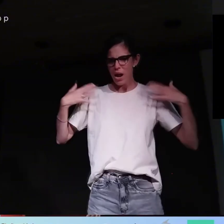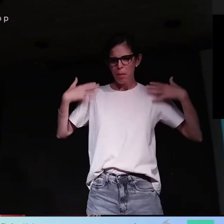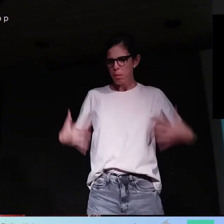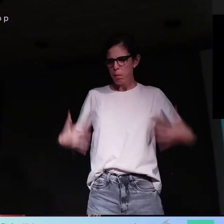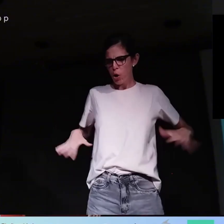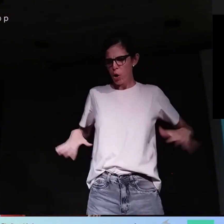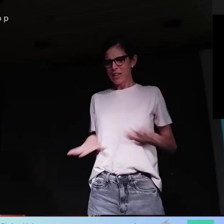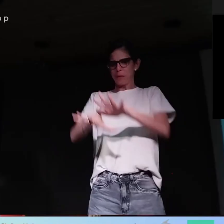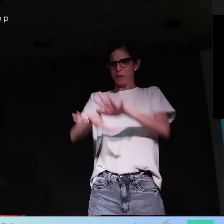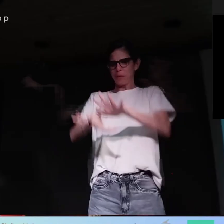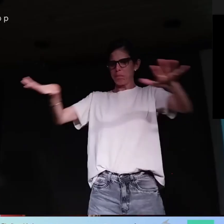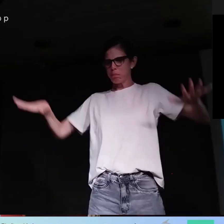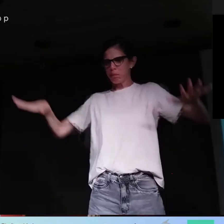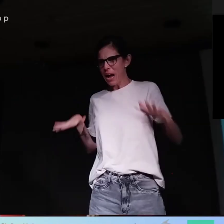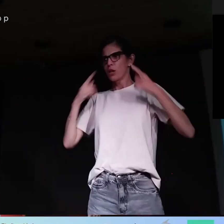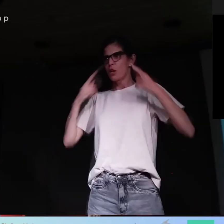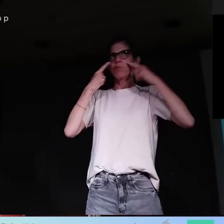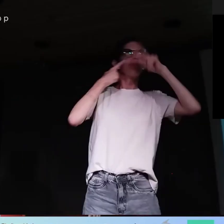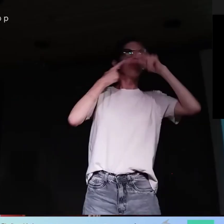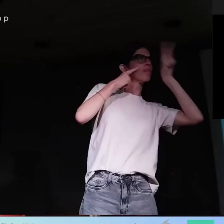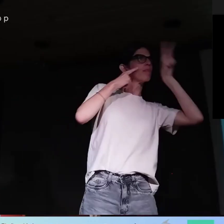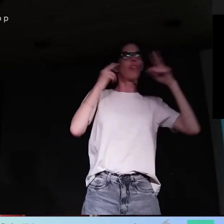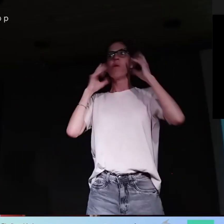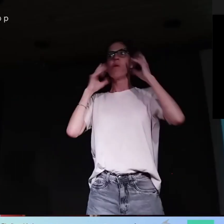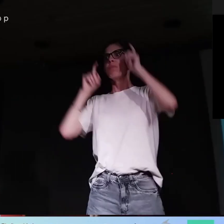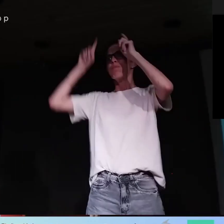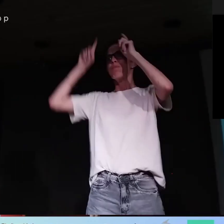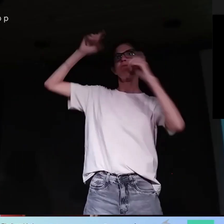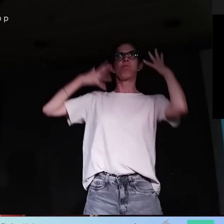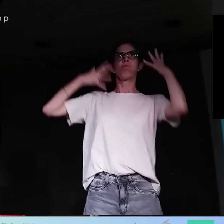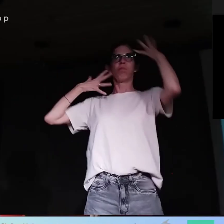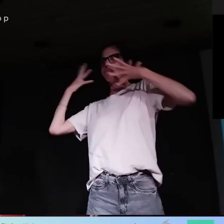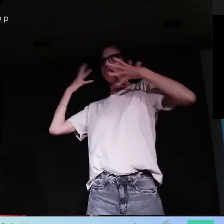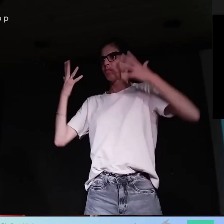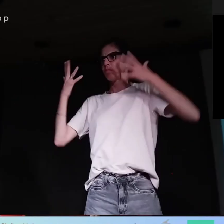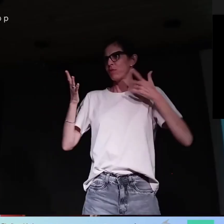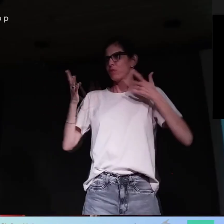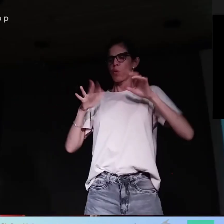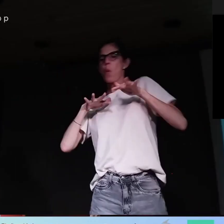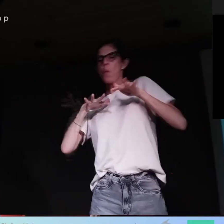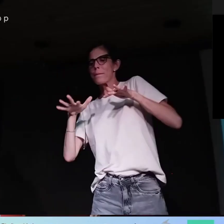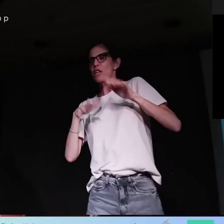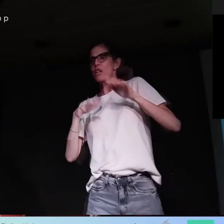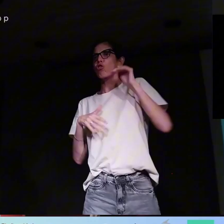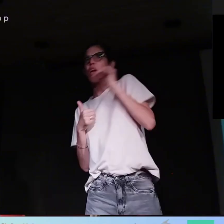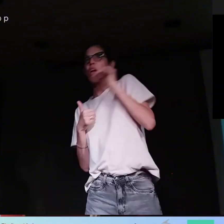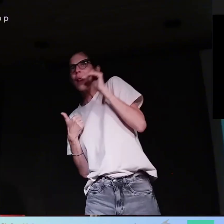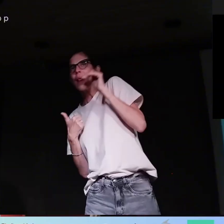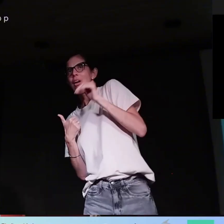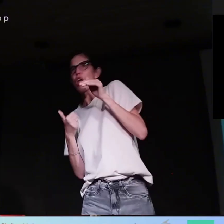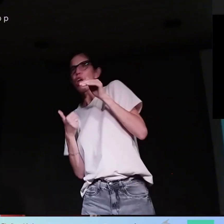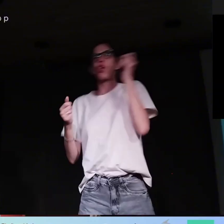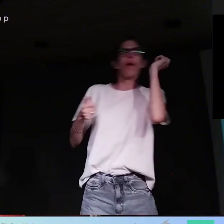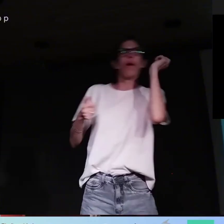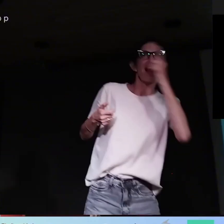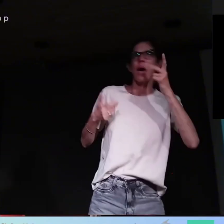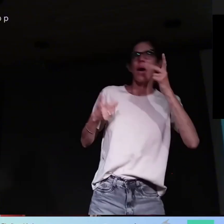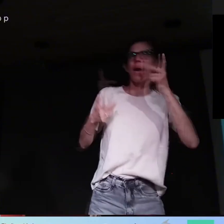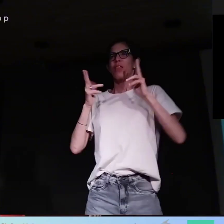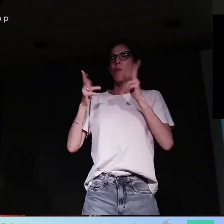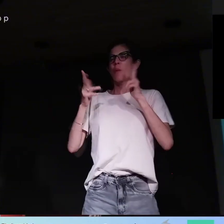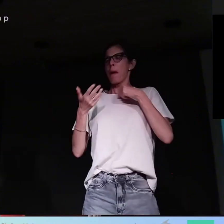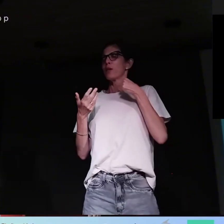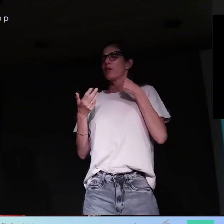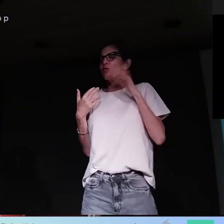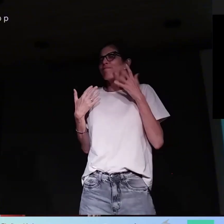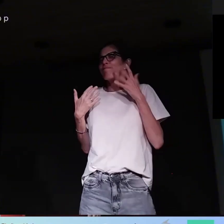la otra parte que forma el idioma, la vista, el movimiento de la cabeza, del cuerpo,